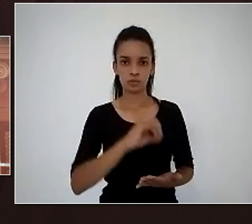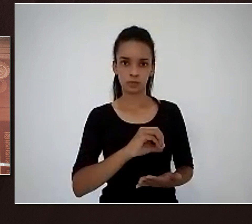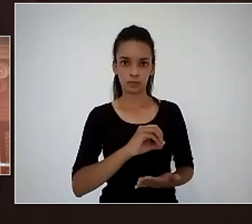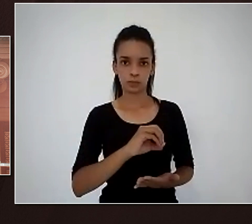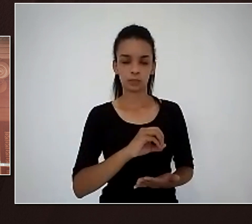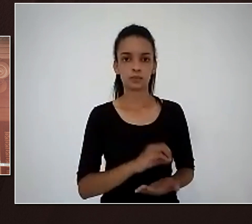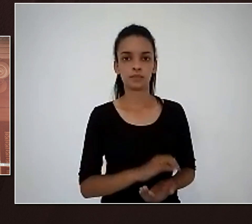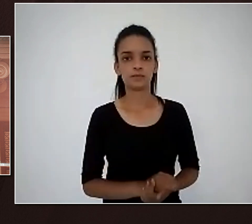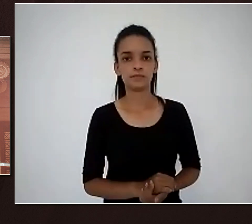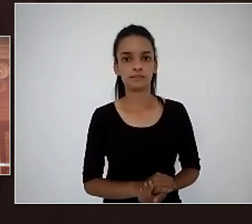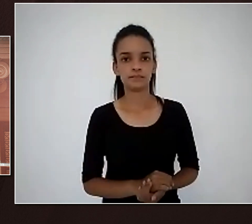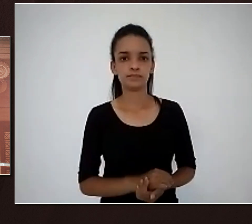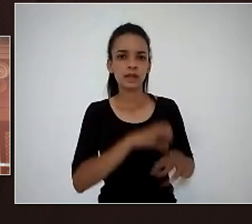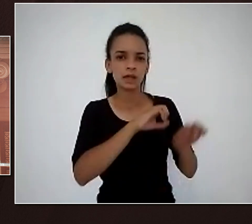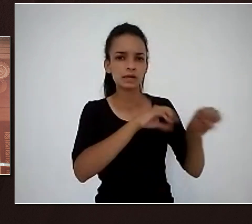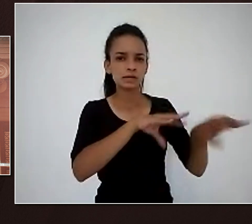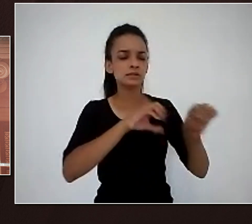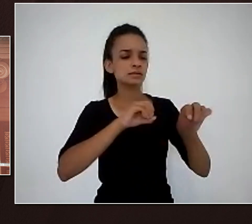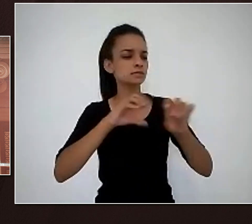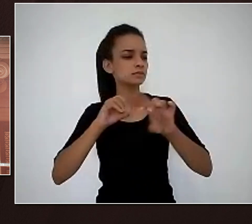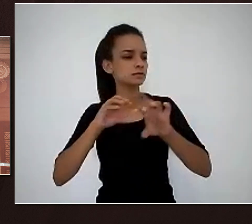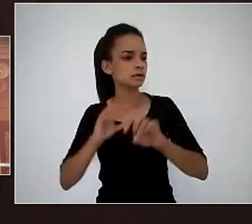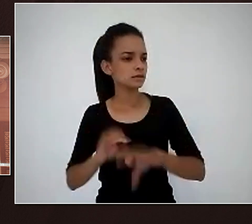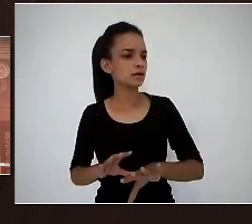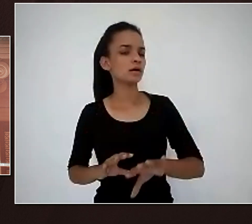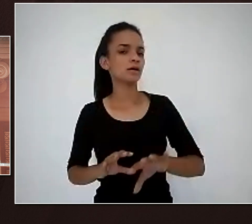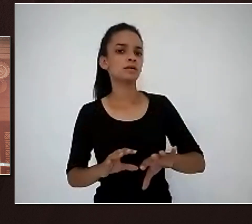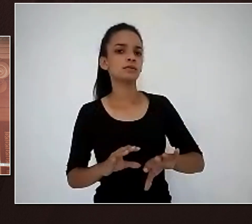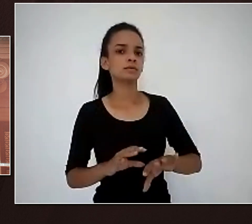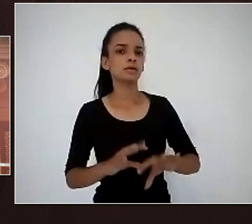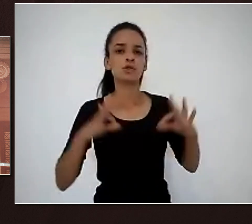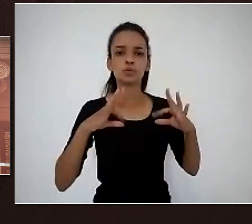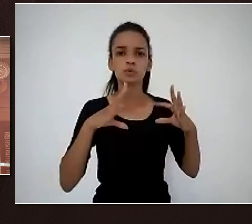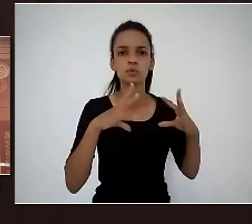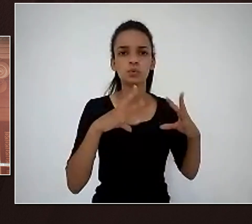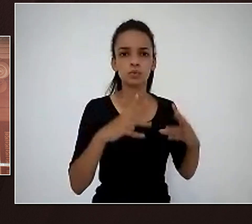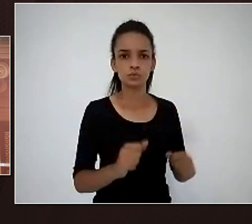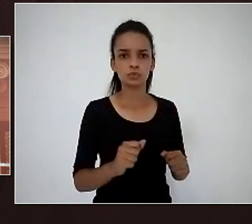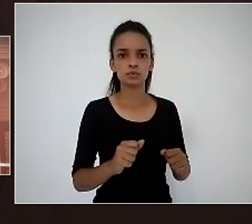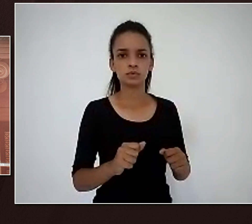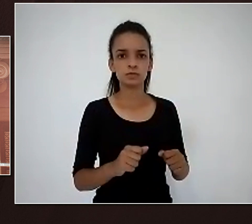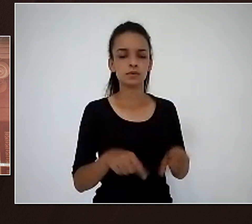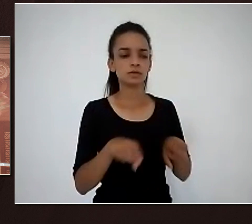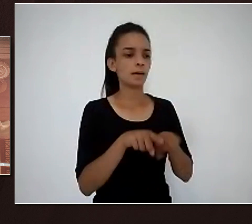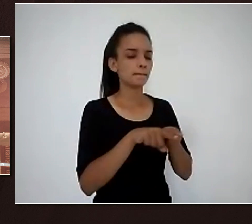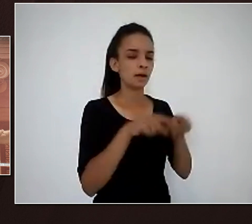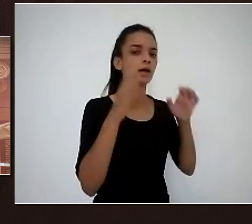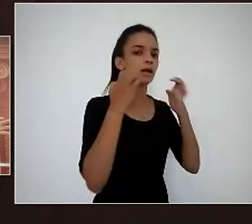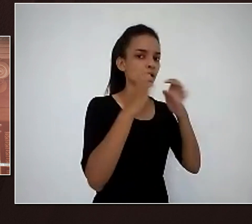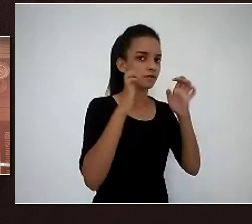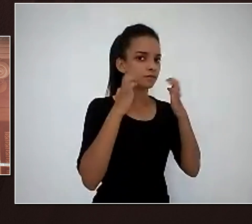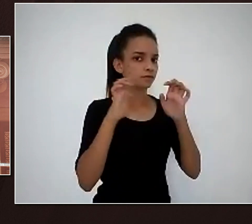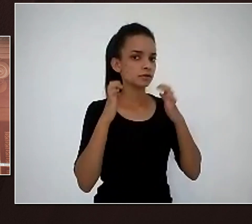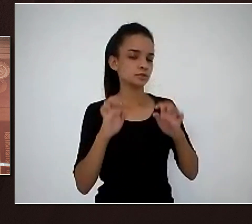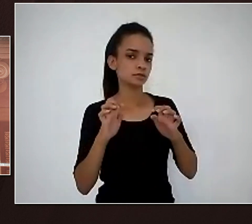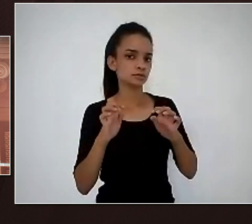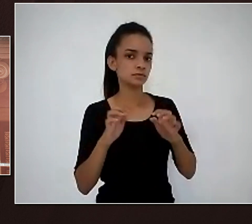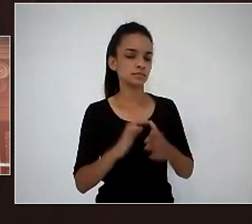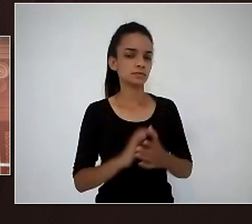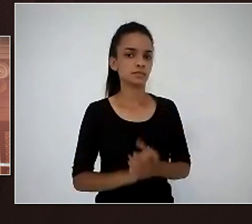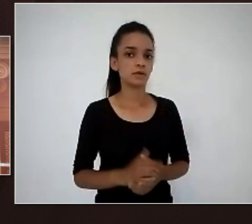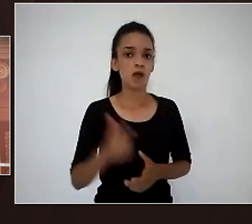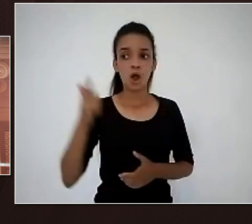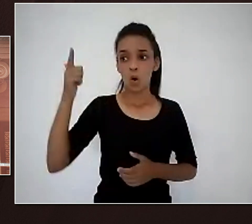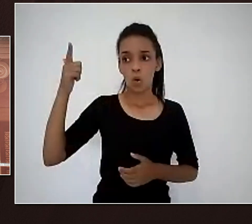dando ensejo a todos os habitantes da Ásia, ouvissem a palavra do Senhor. Nenhuma outra cidade, Paulo